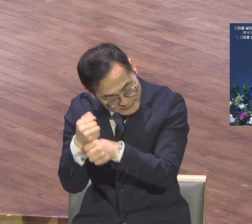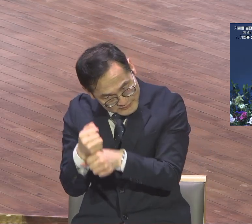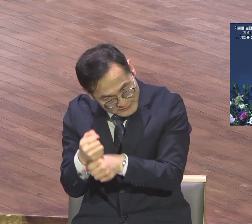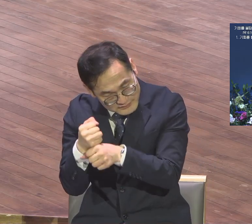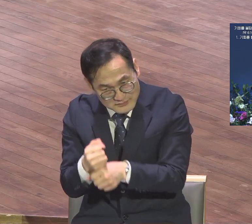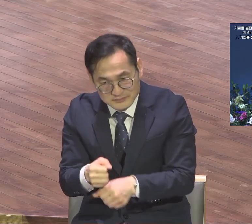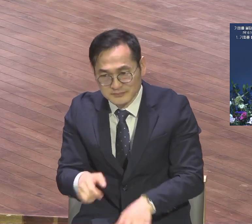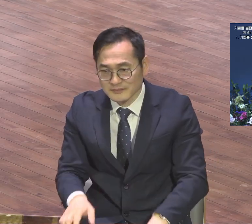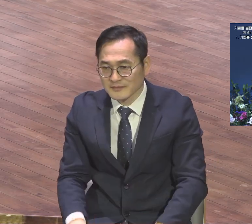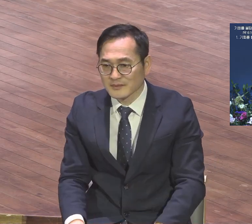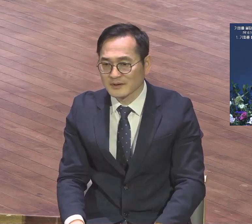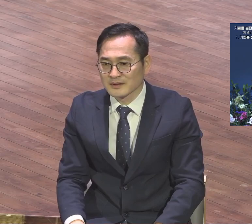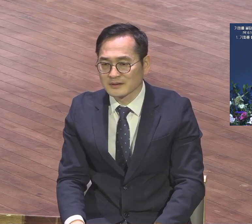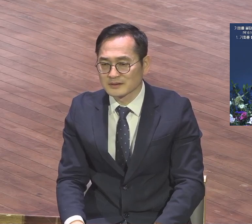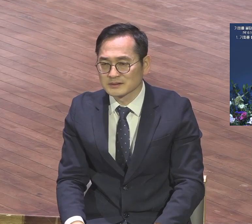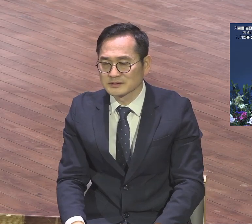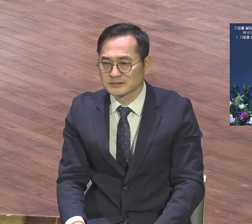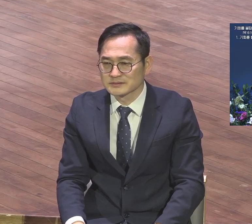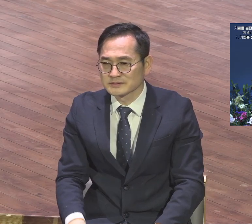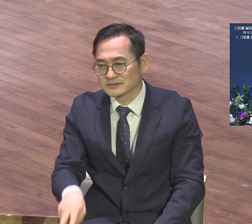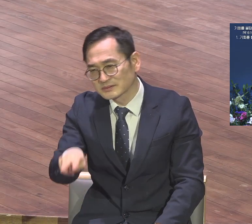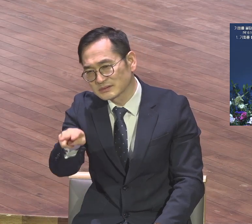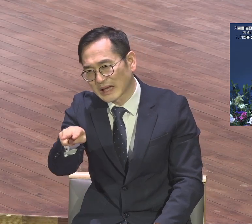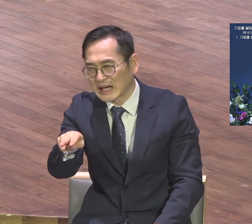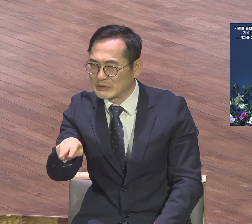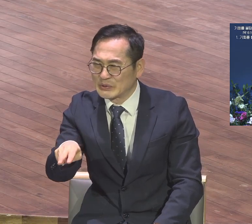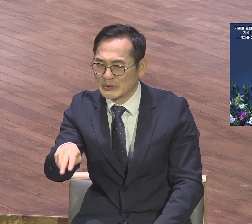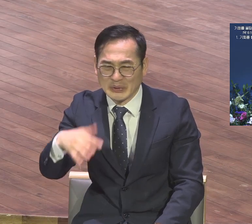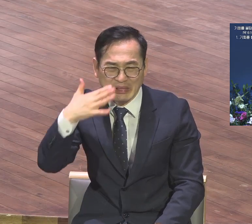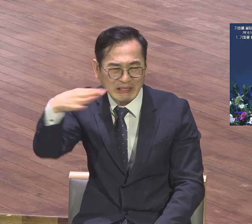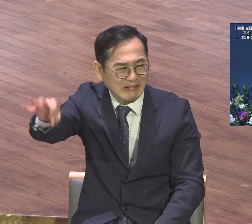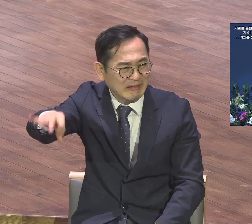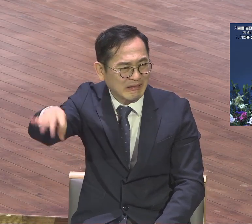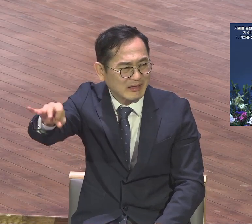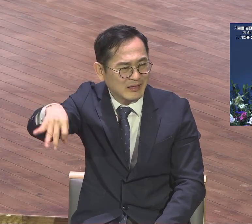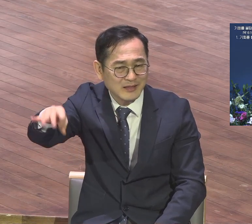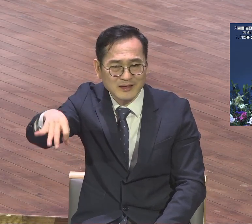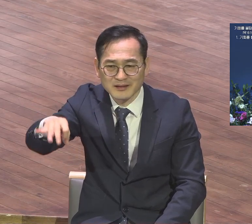편견에 사로잡혀서 육신적인 눈으로만 보니까